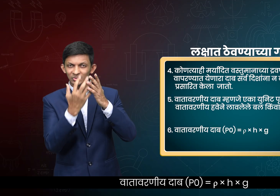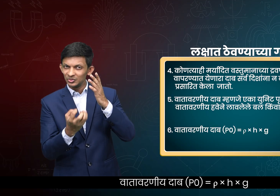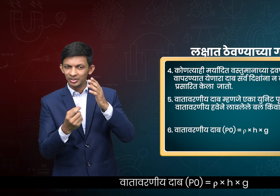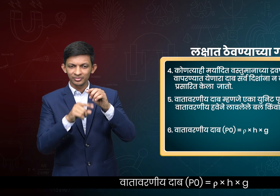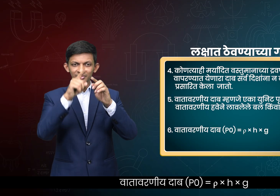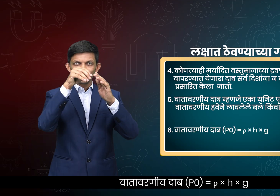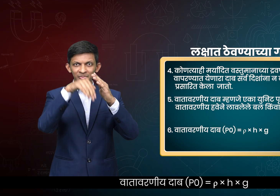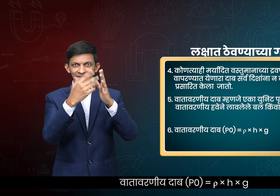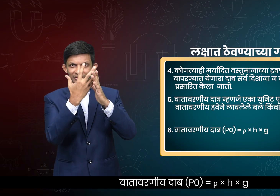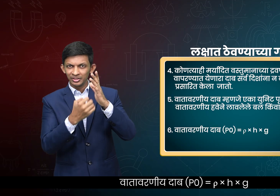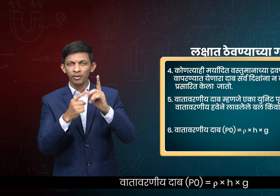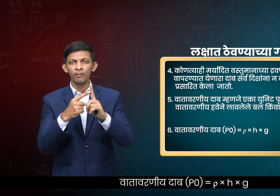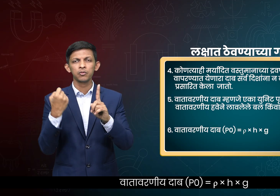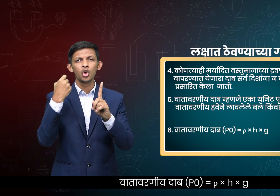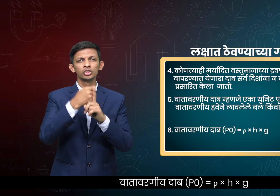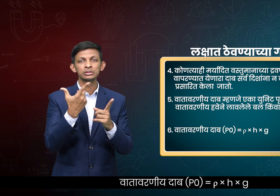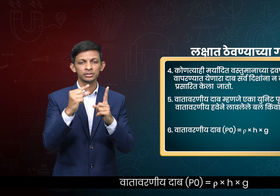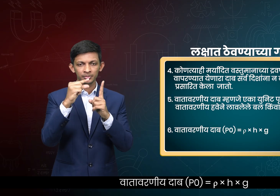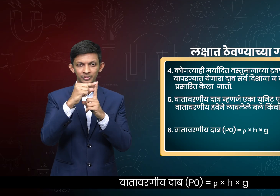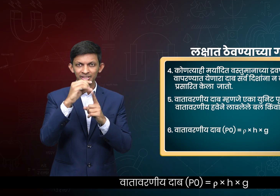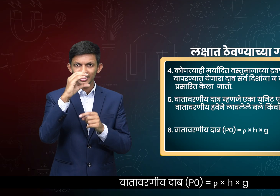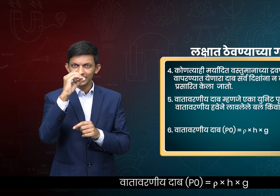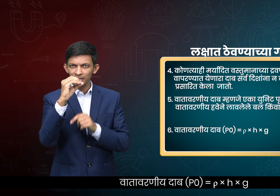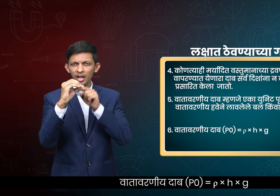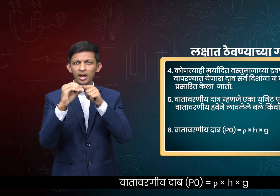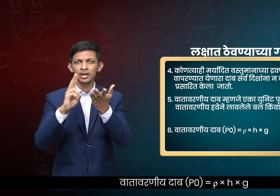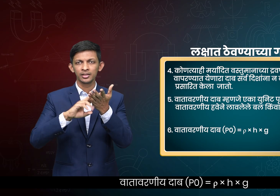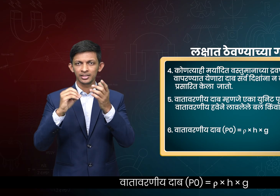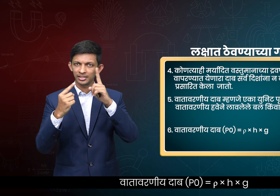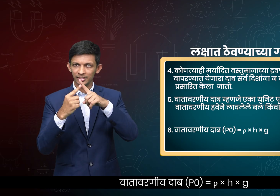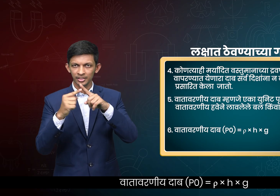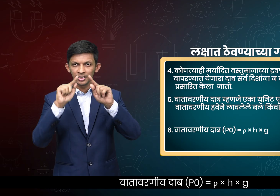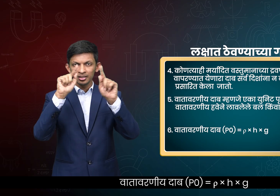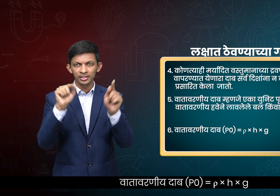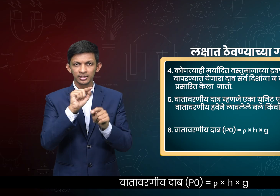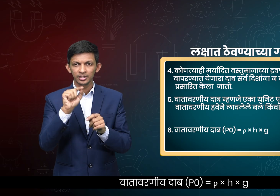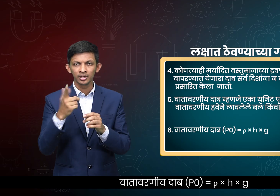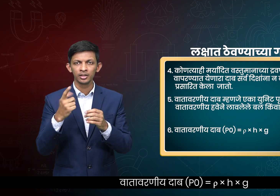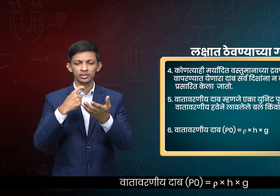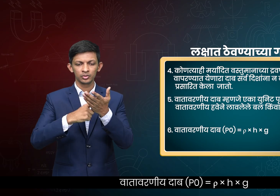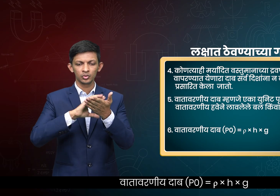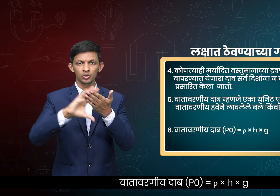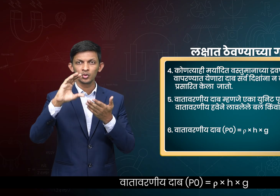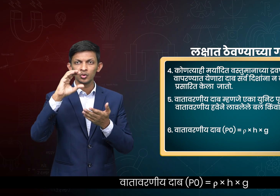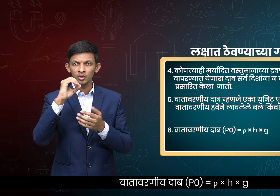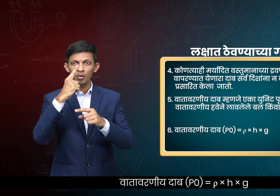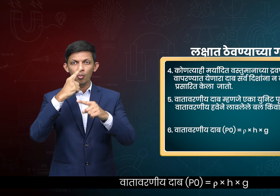वातावरणीय दाब इज इक्वल टू रो इंटू H इंटू G.